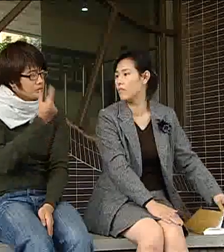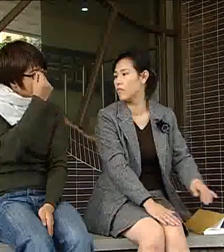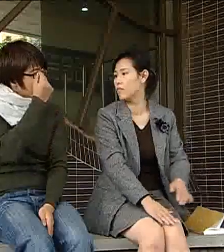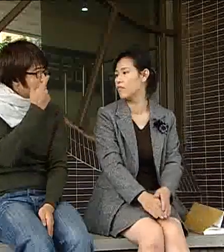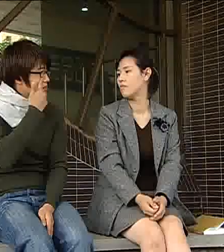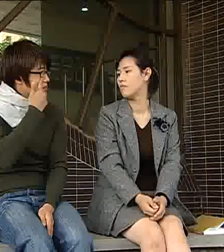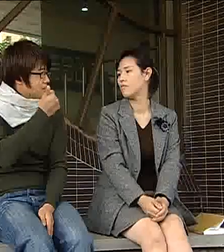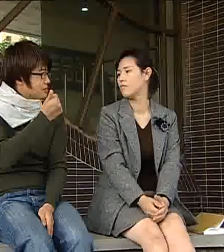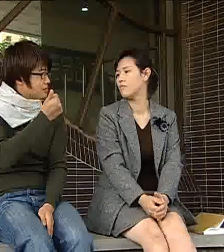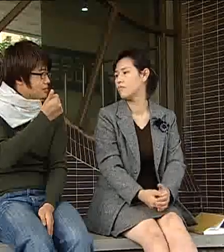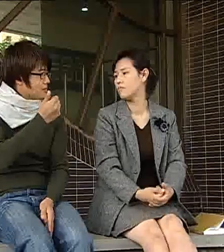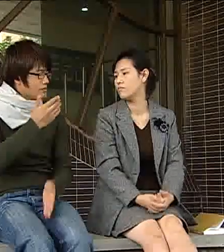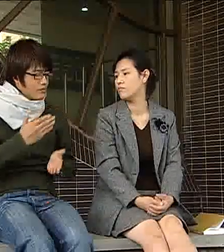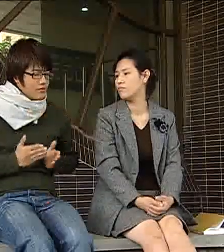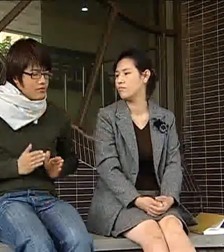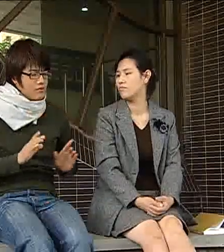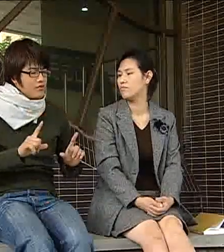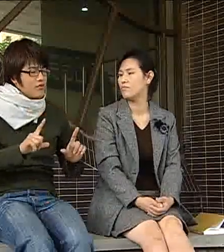큰아버지 생신입니다.